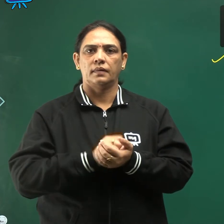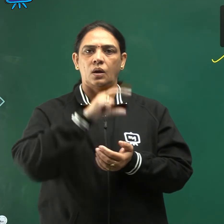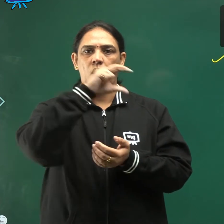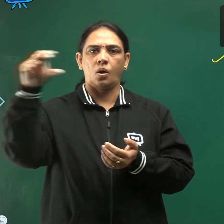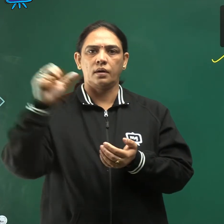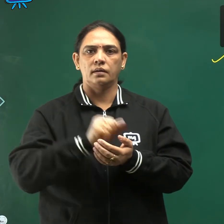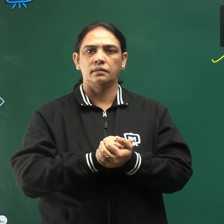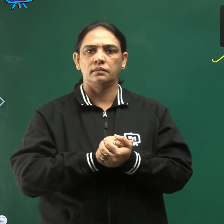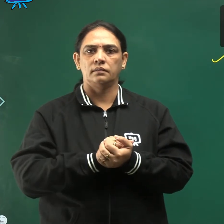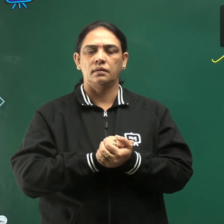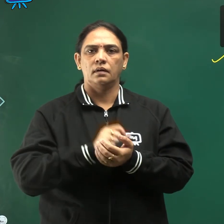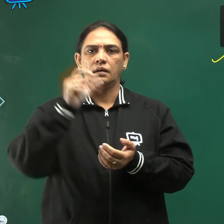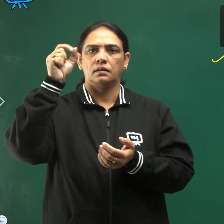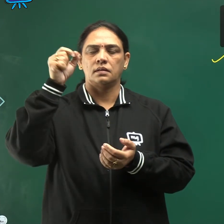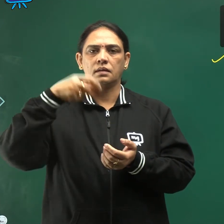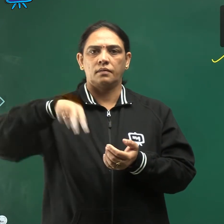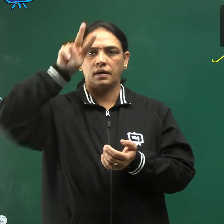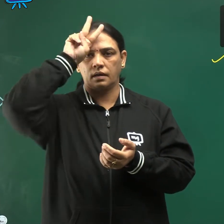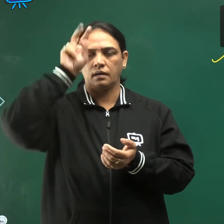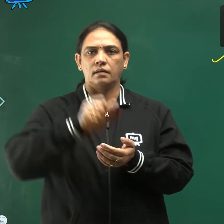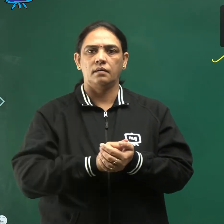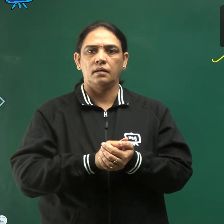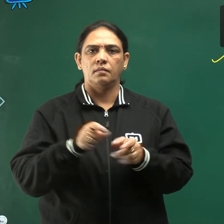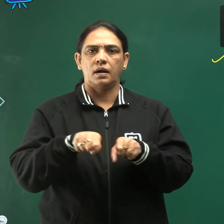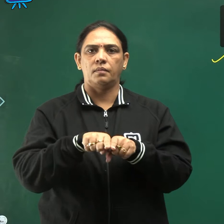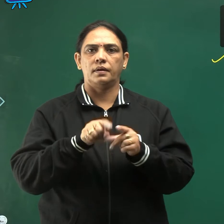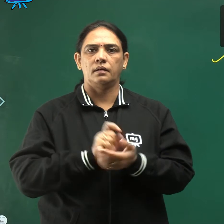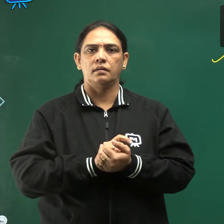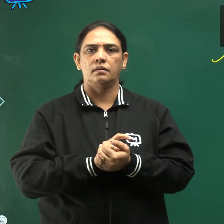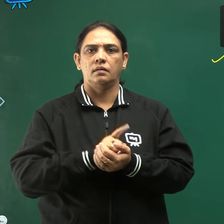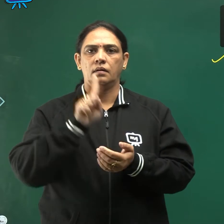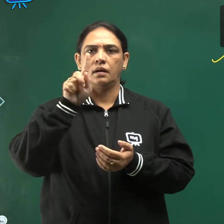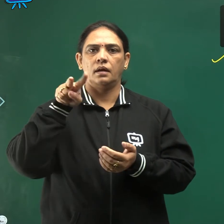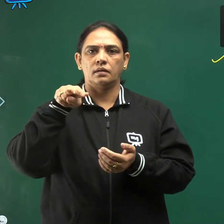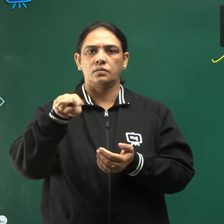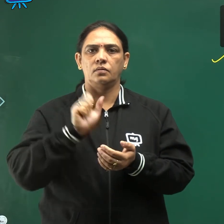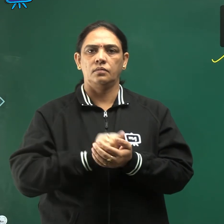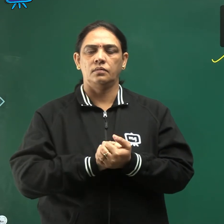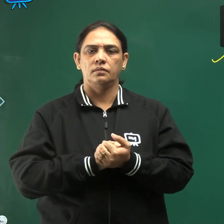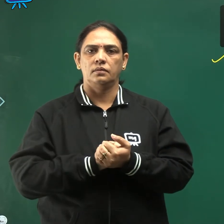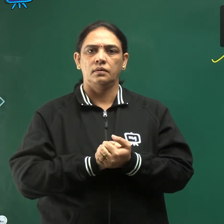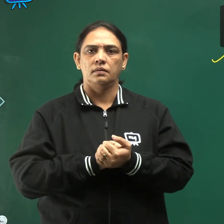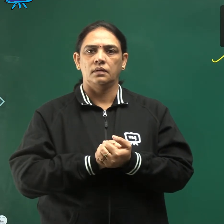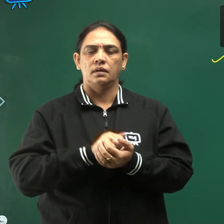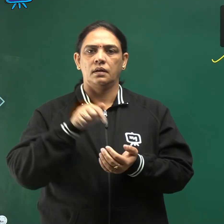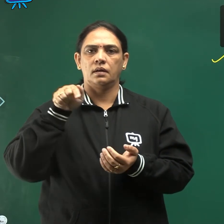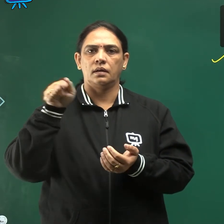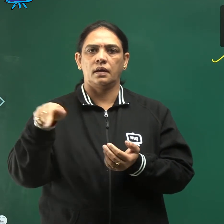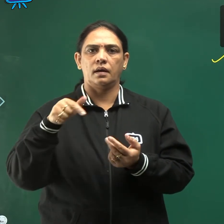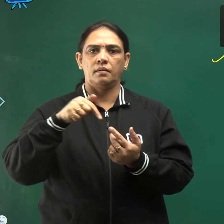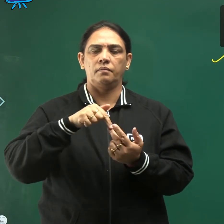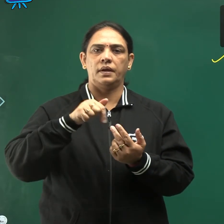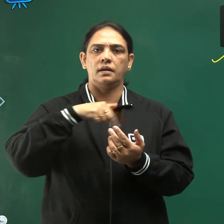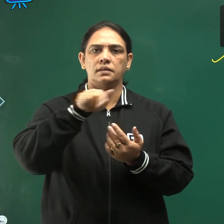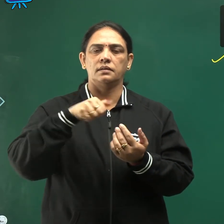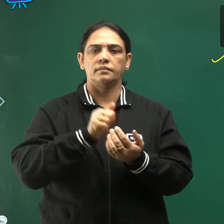और 10 का वर्ग बराबर 100 के बीच